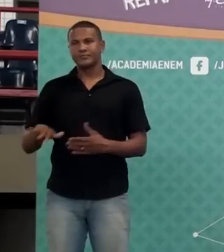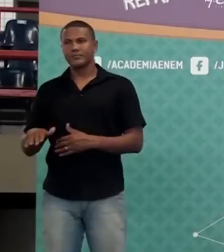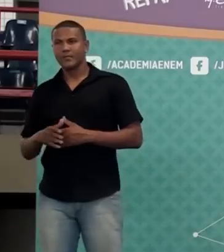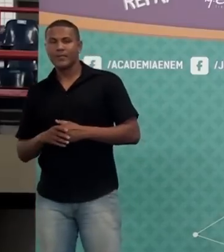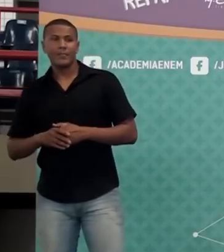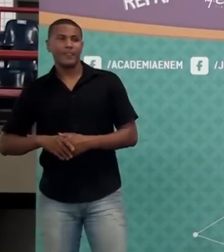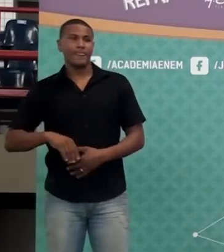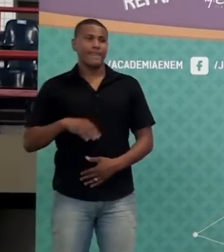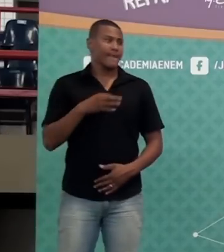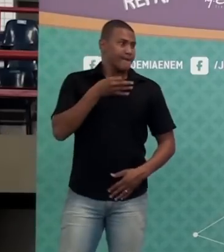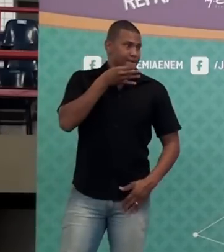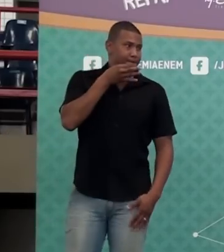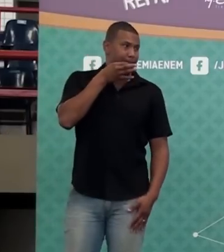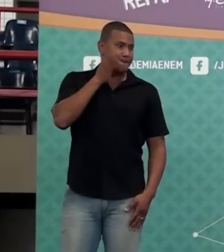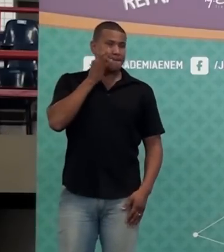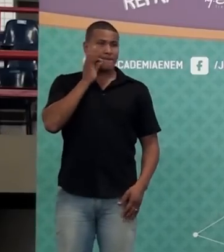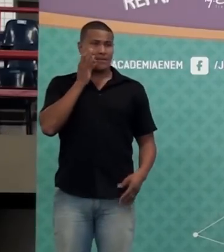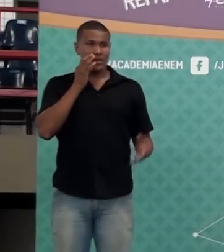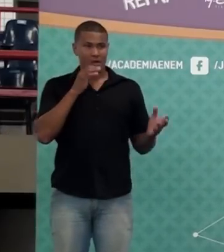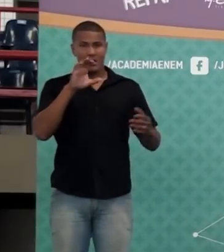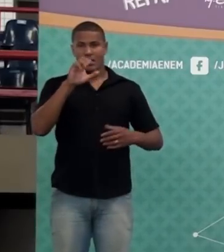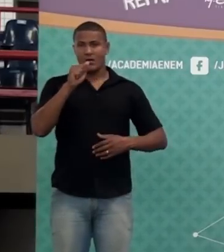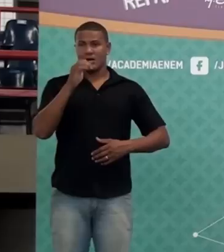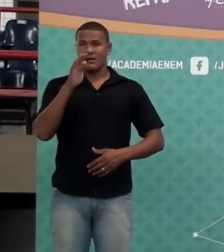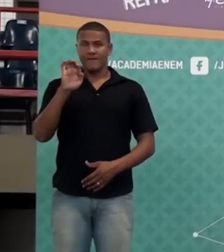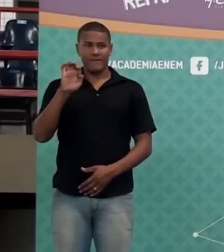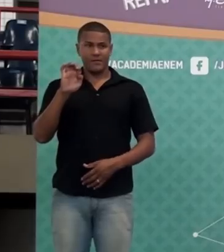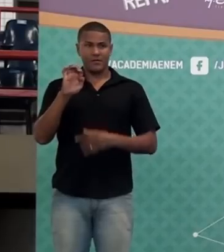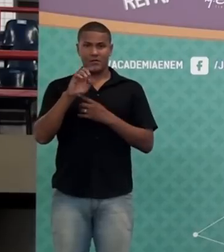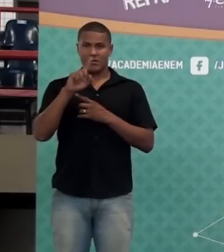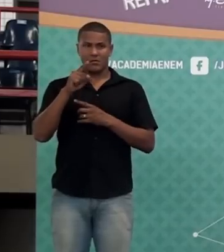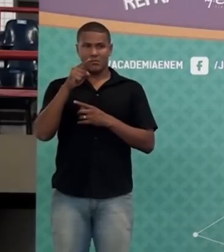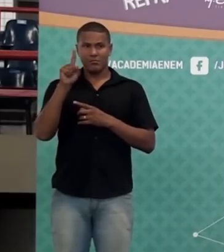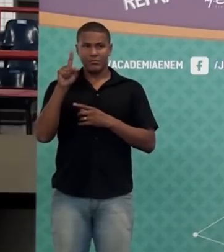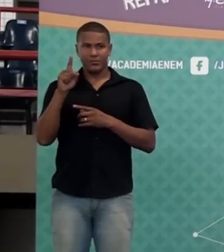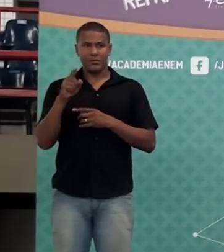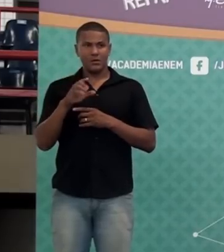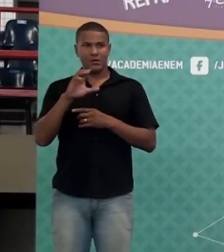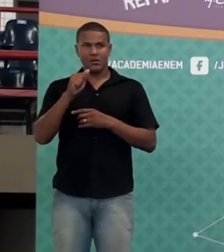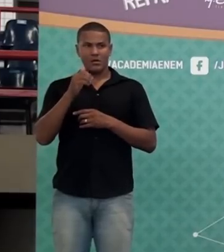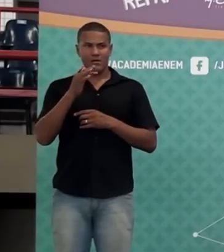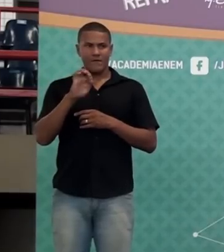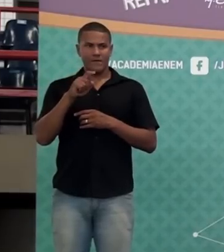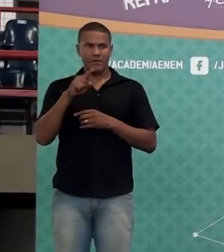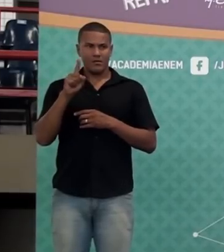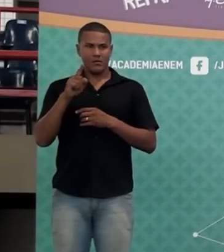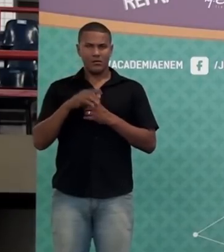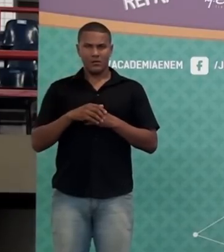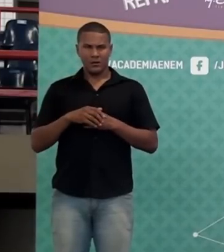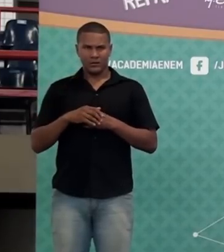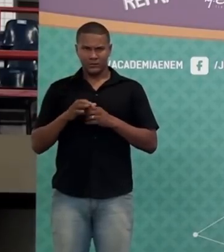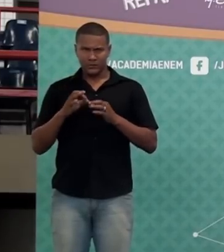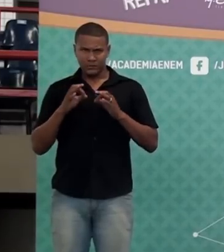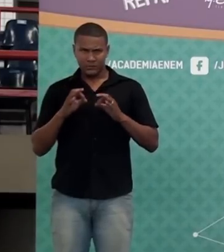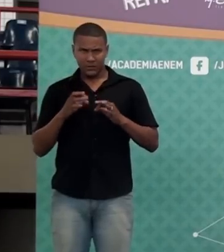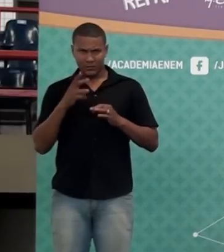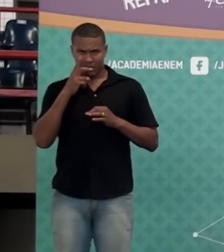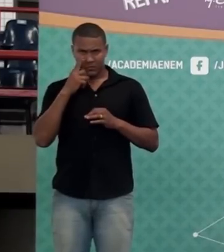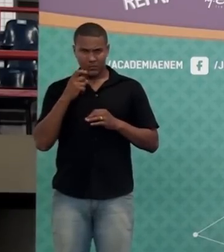é uma palavra oxítona e a última letra é uma vogal e mais forte. Tá certo, tá do lado da vogal, tem uma